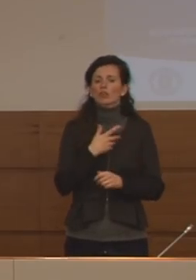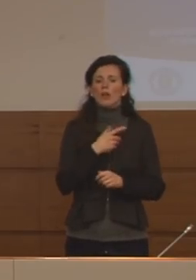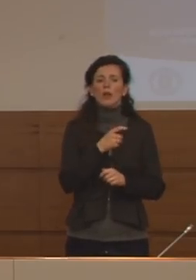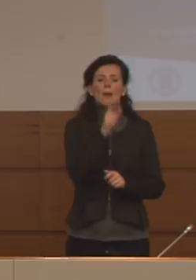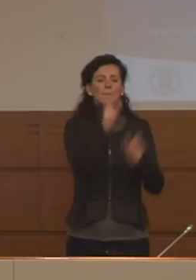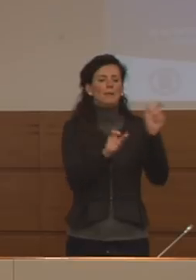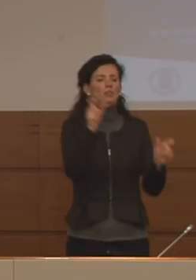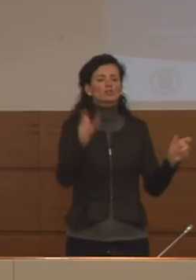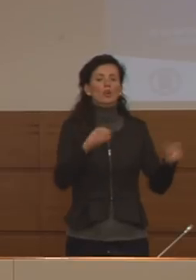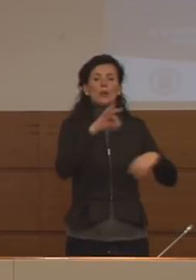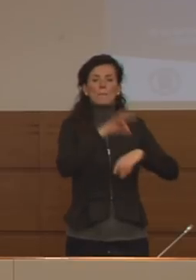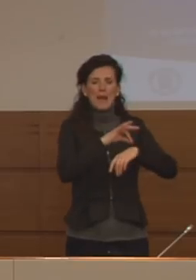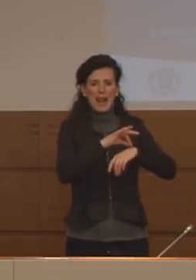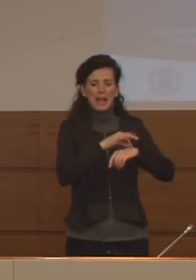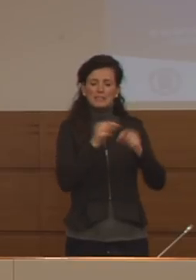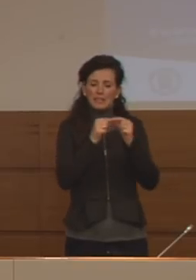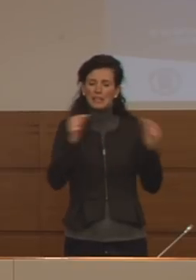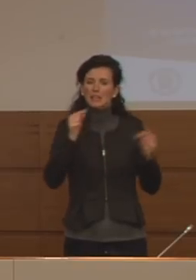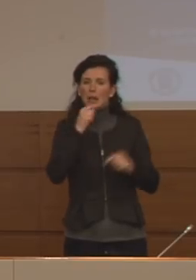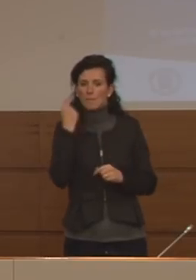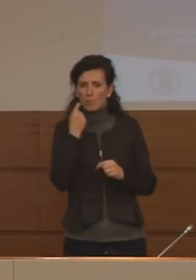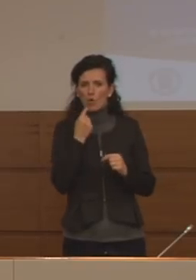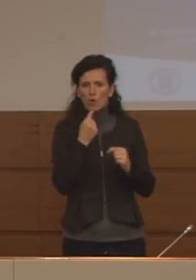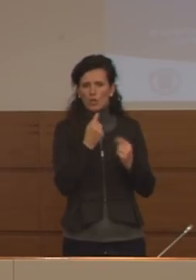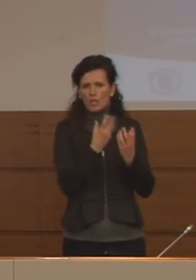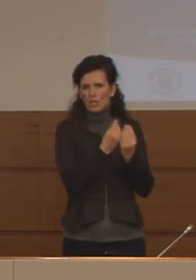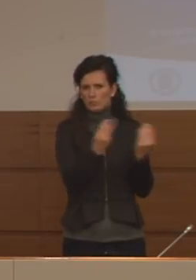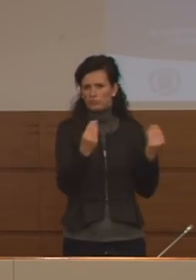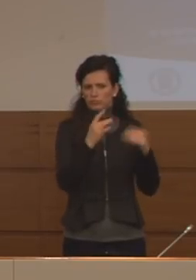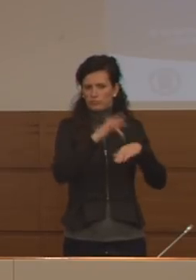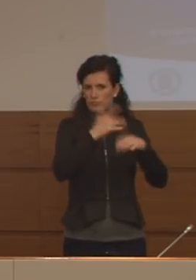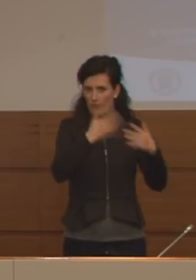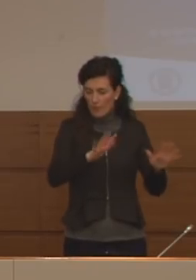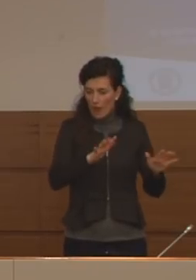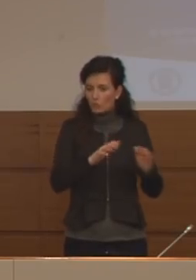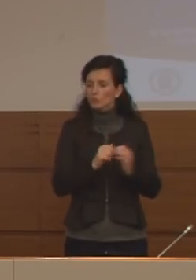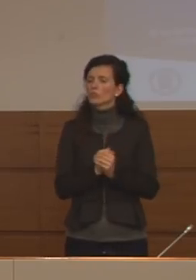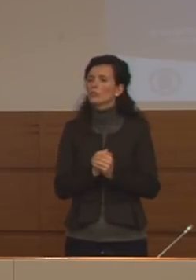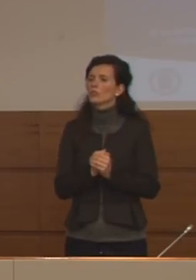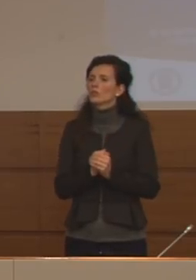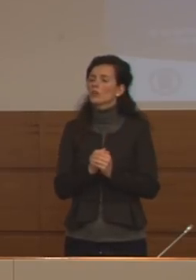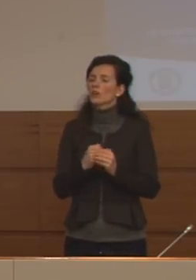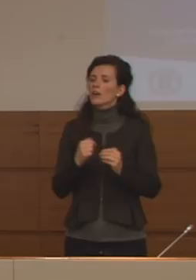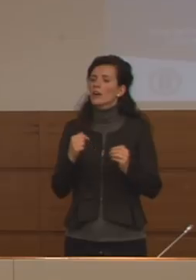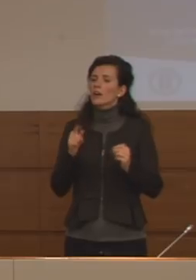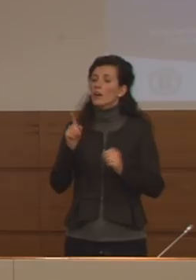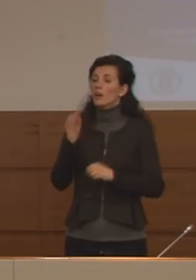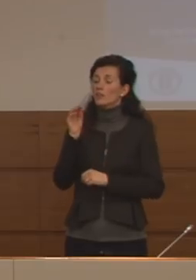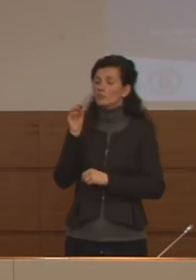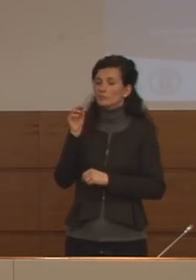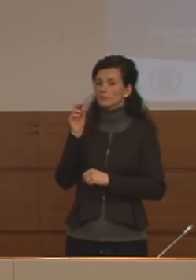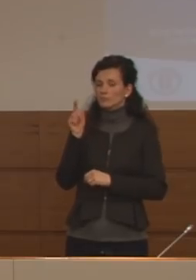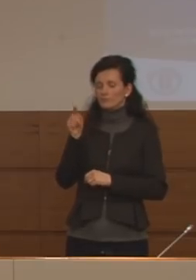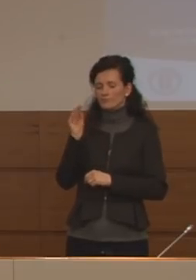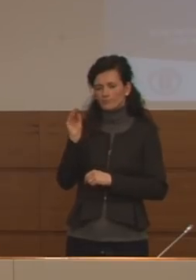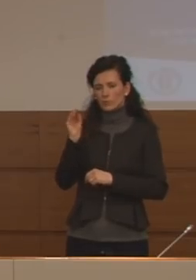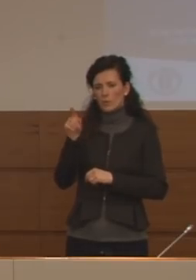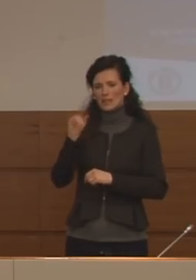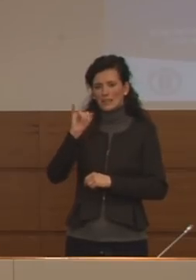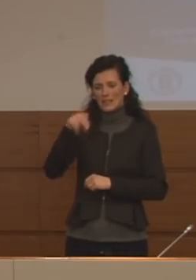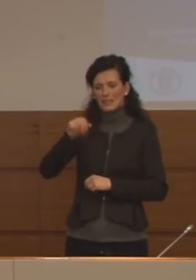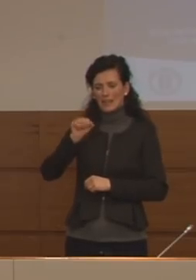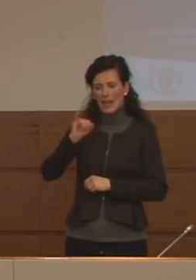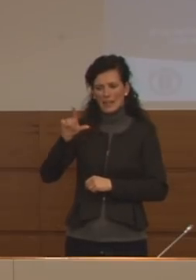molti più tamponi fatti questo mare un velocissimo commento su questo invece per l'inail o un paio di domande visto che a molte